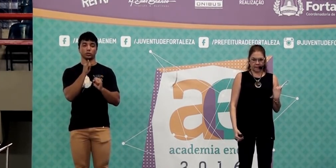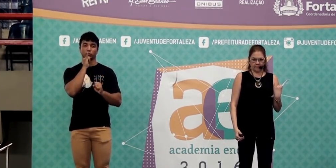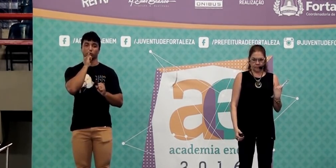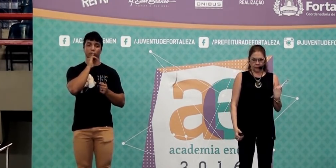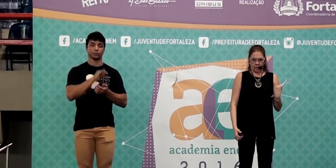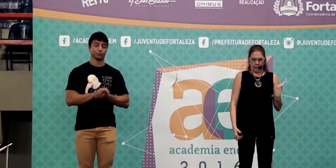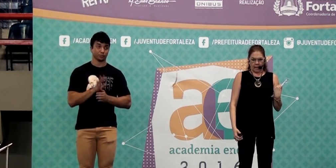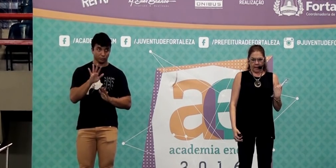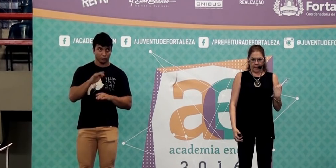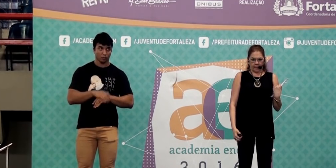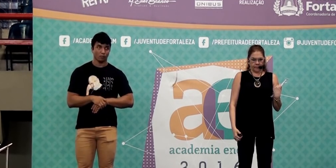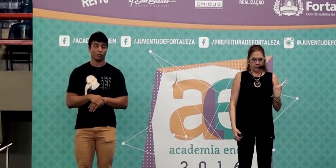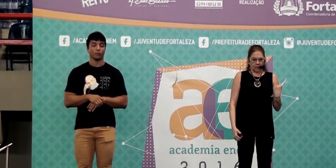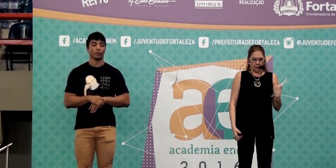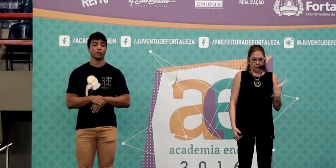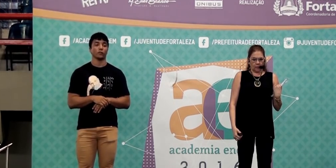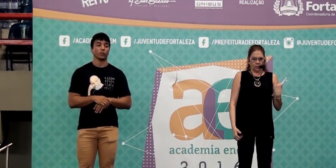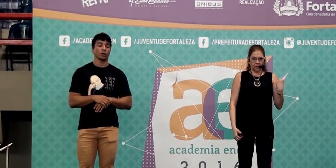dissesse assim,